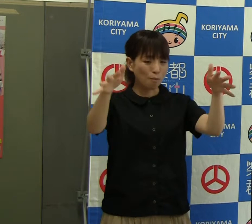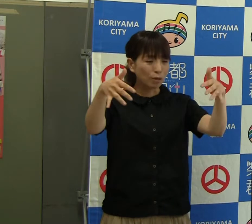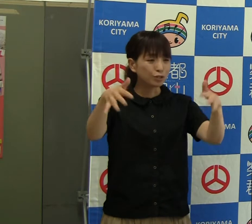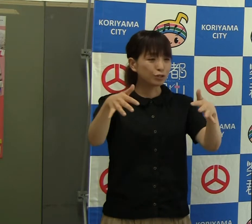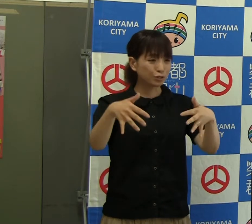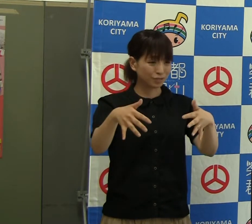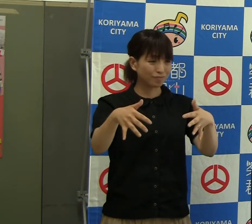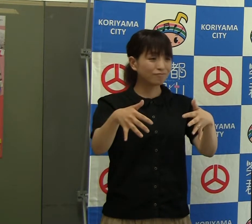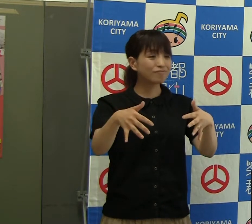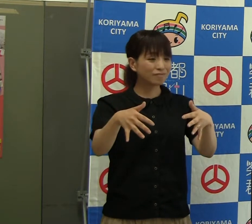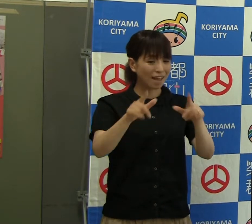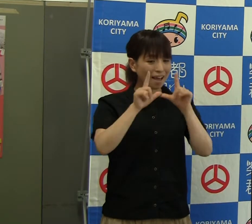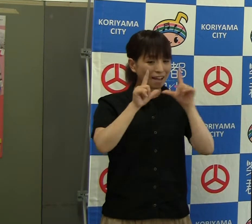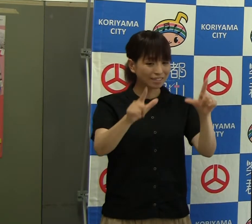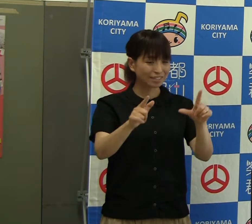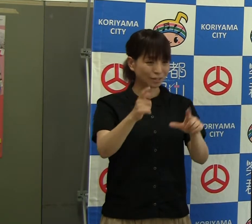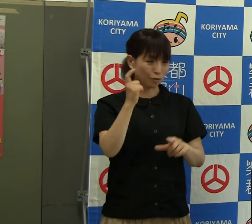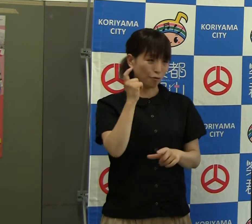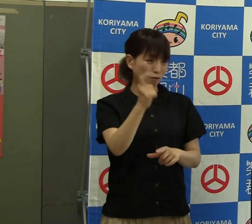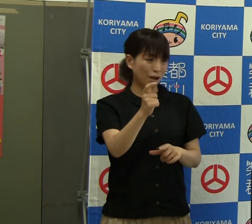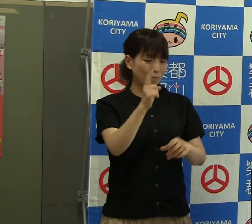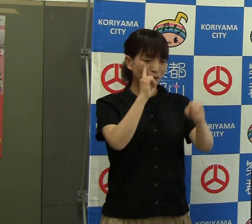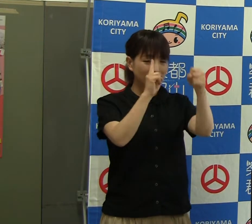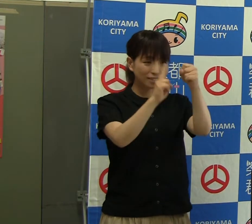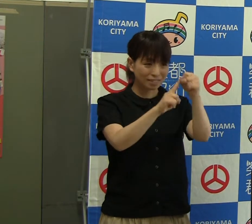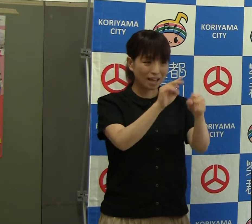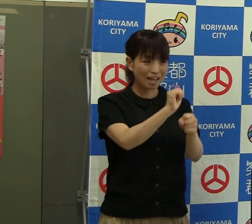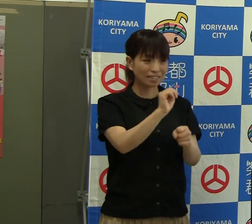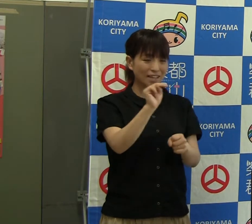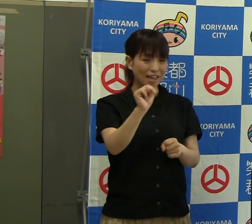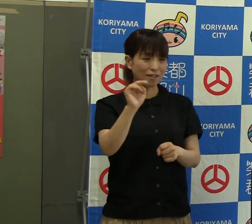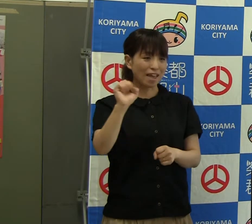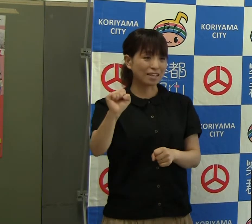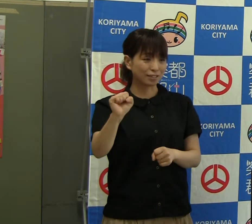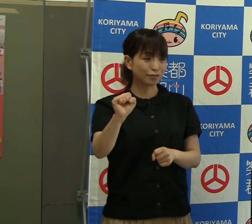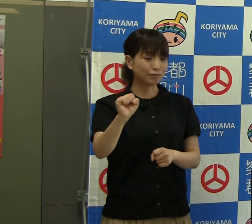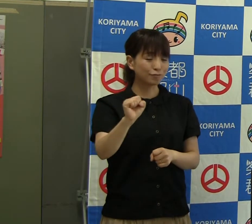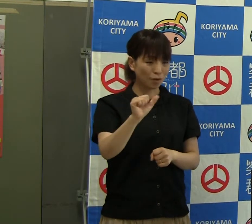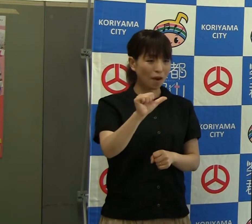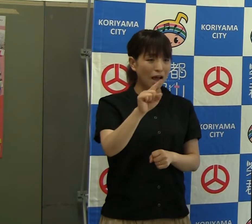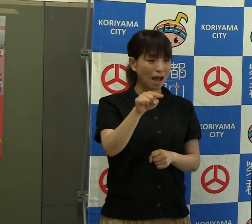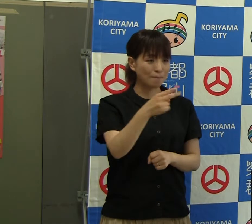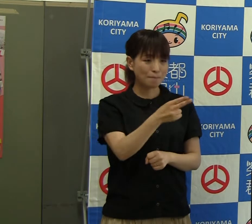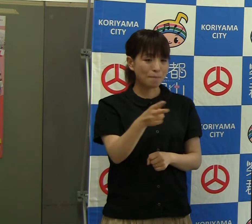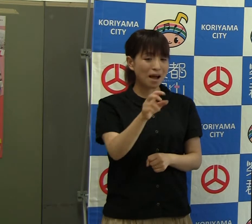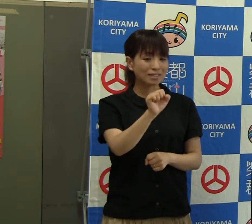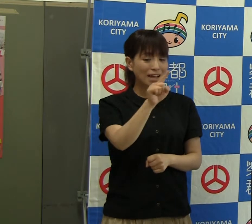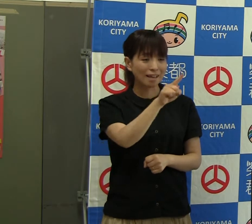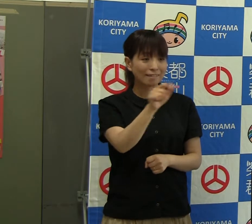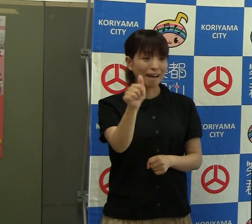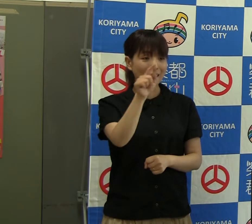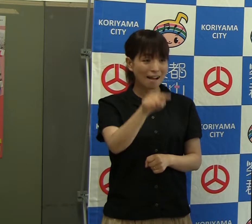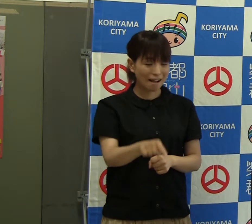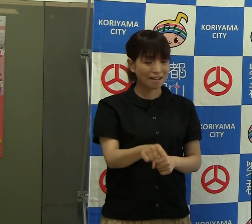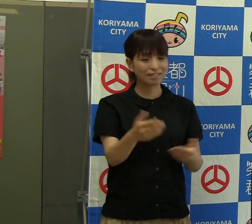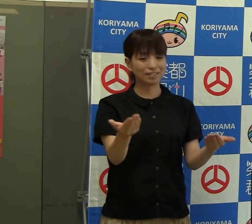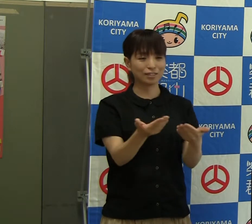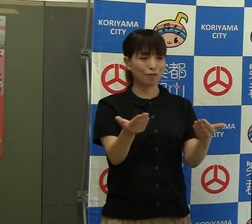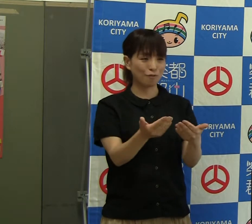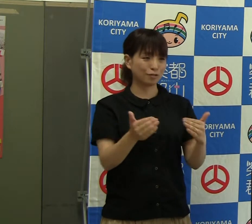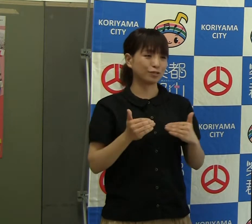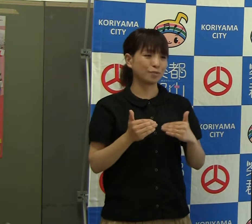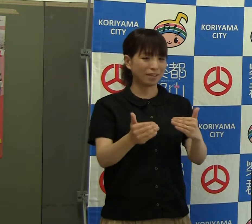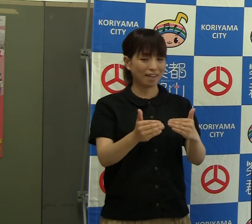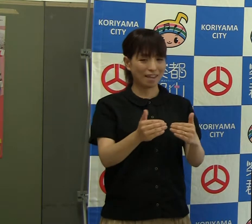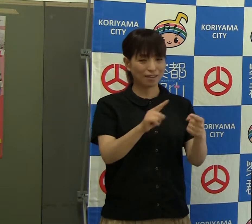強化を図ることを目的といたしました SNS アンバサダー事業を進めて おられますので、